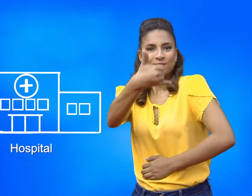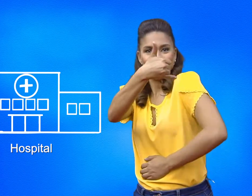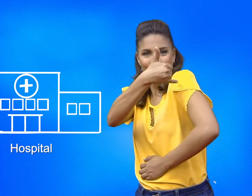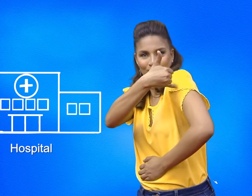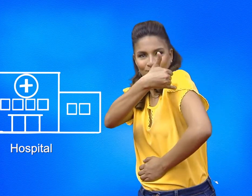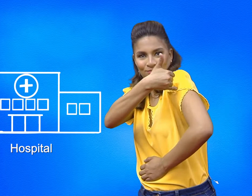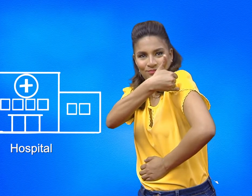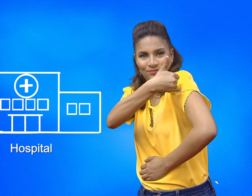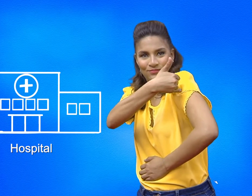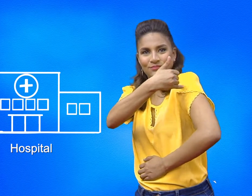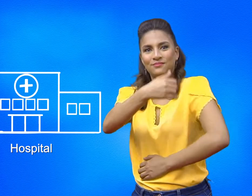hospital